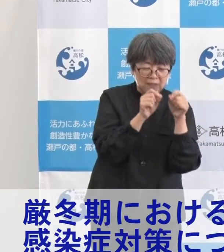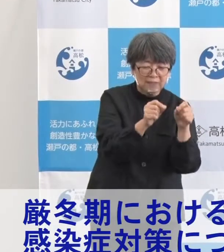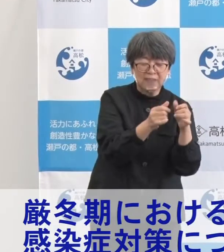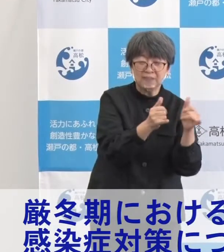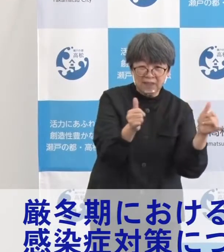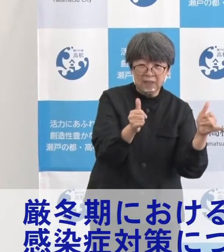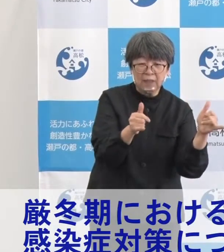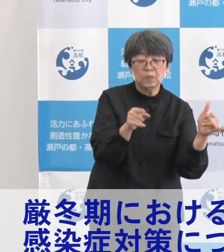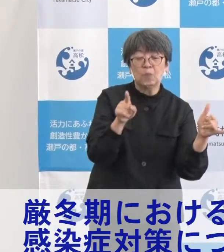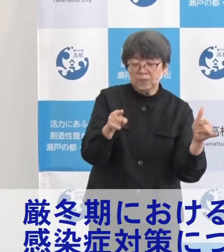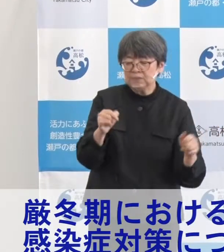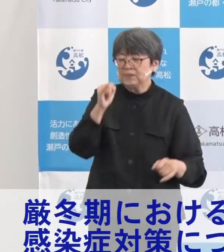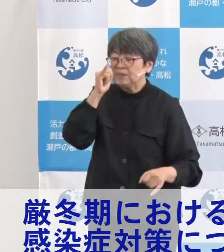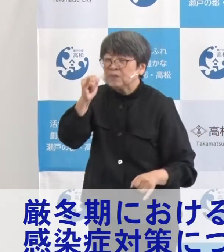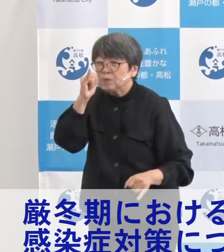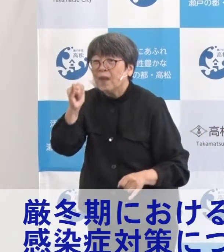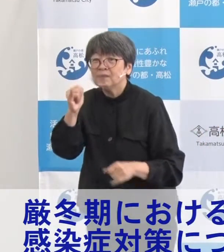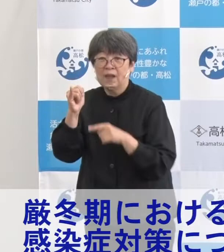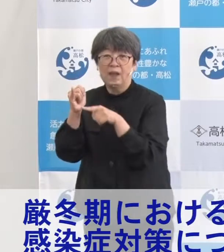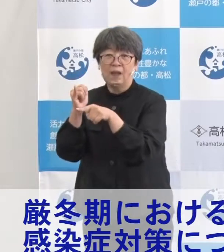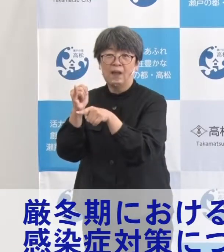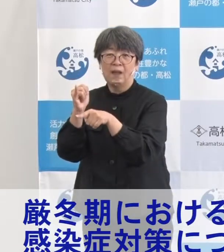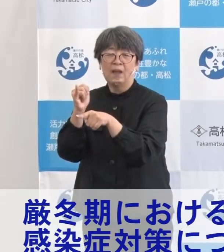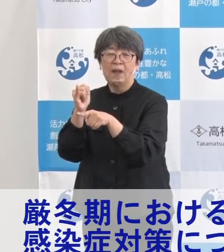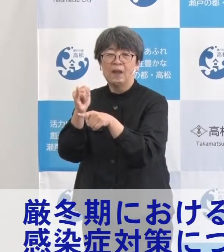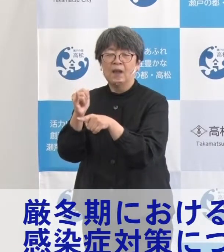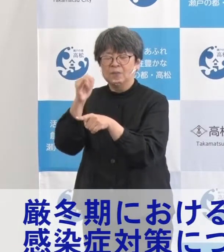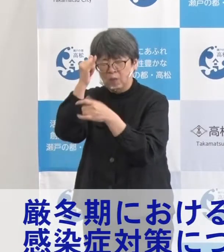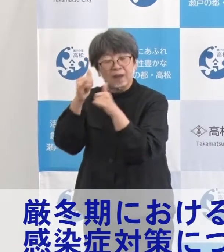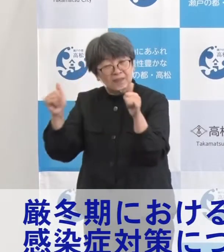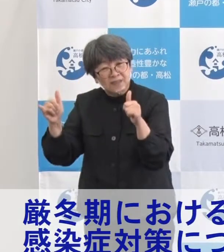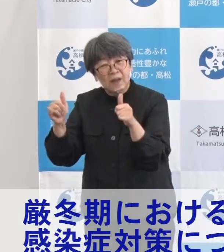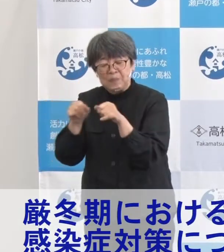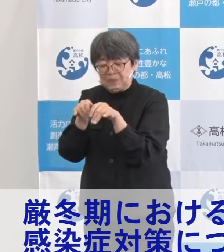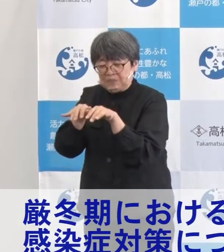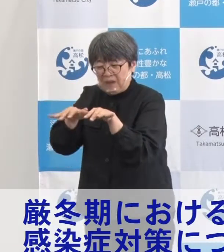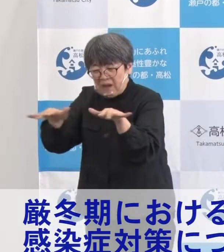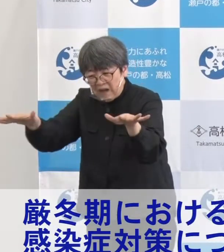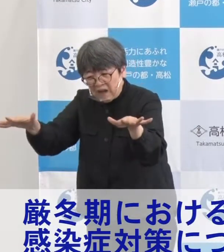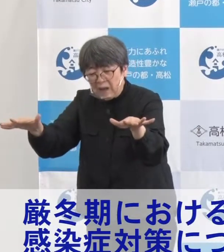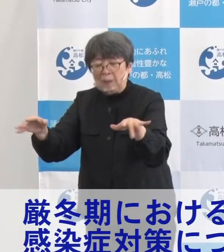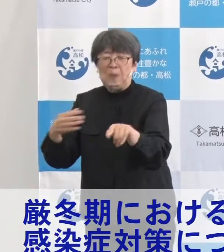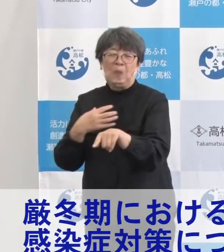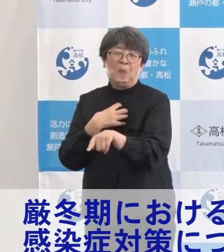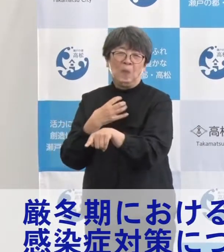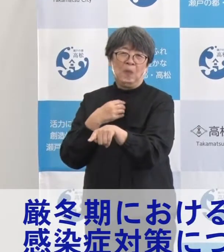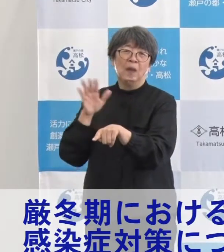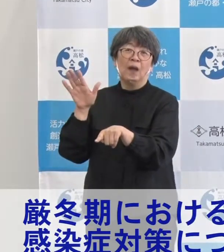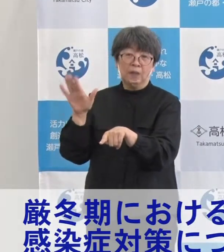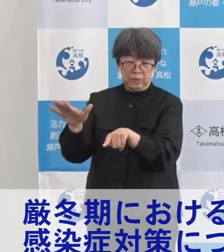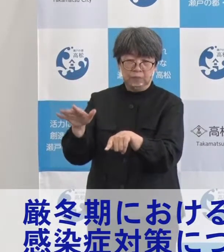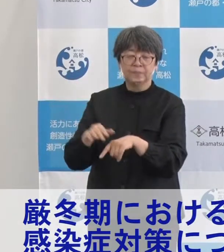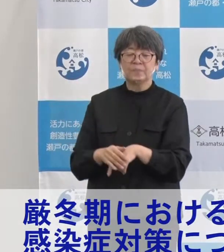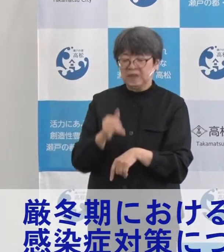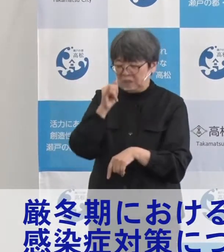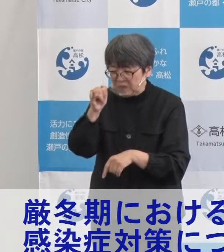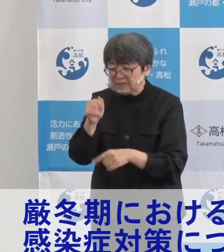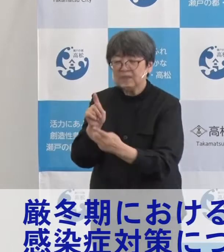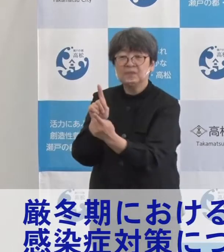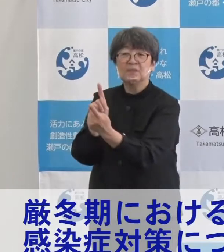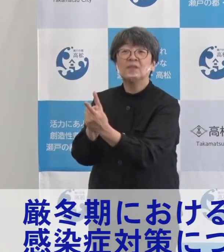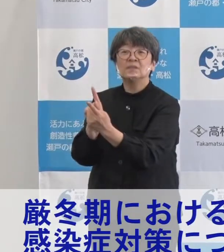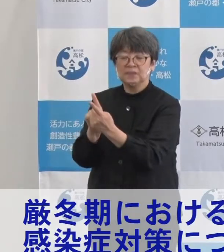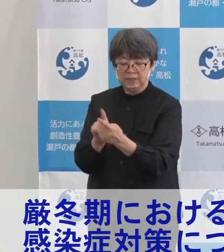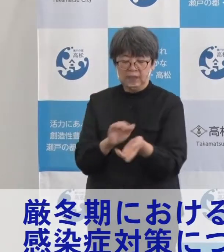同時にインフルエンザの重工というのも考えられますのでそれに備えまして医療提供